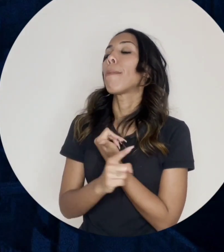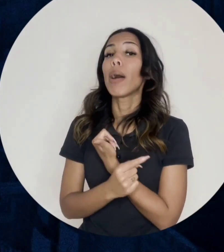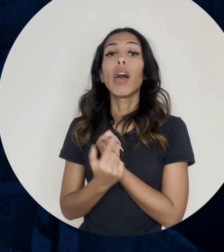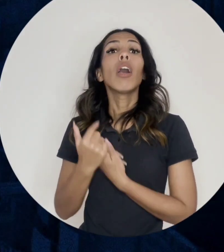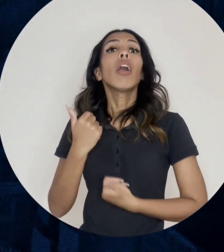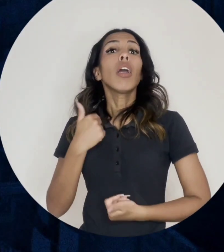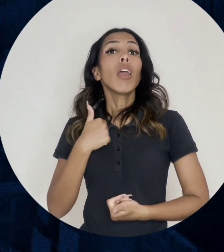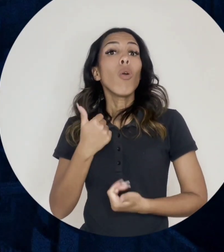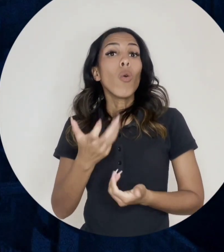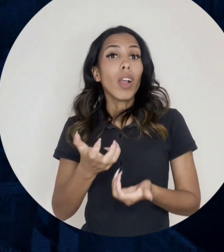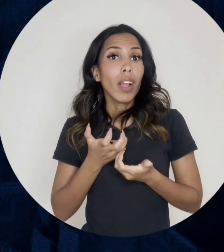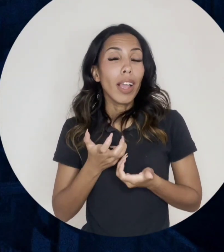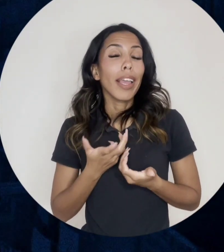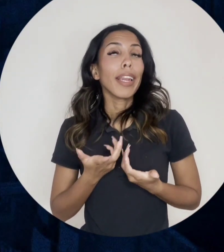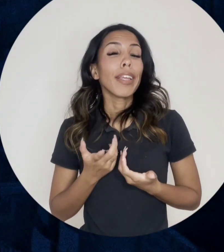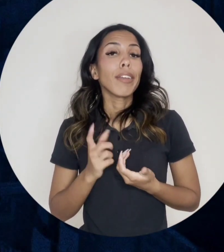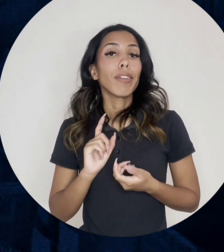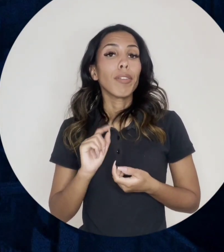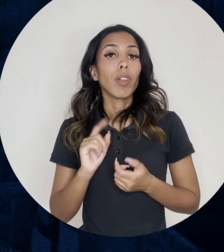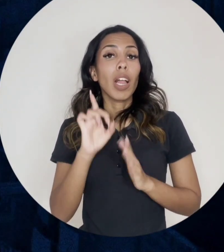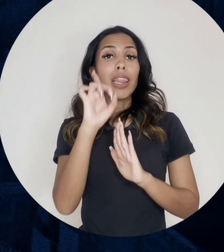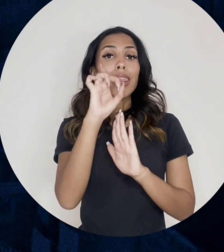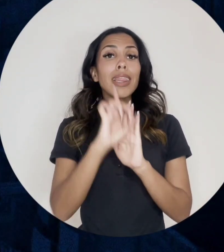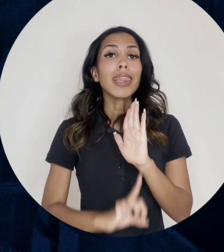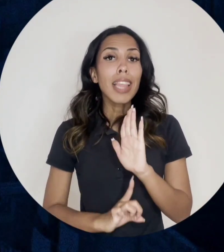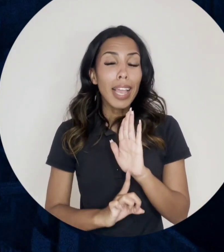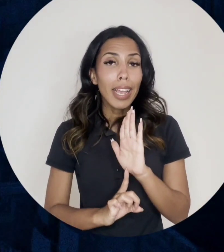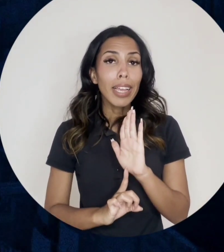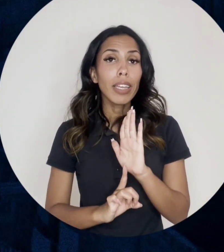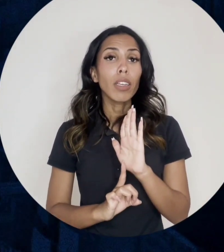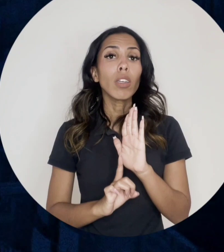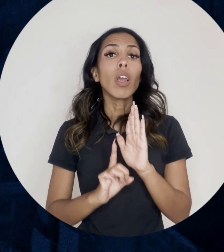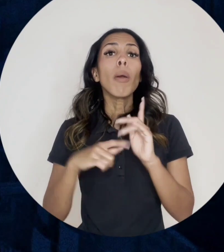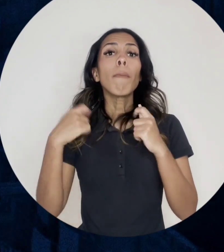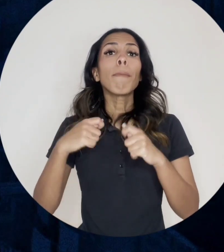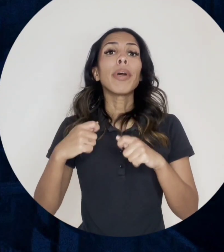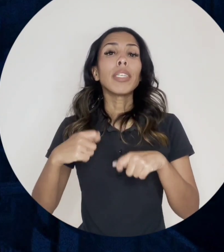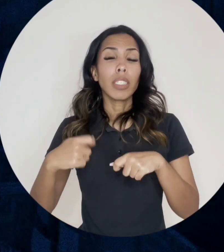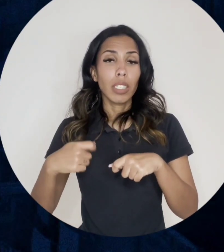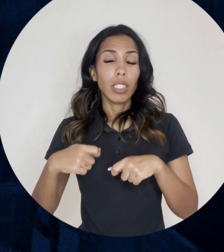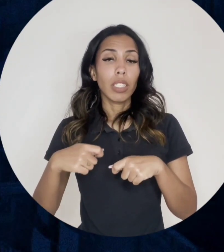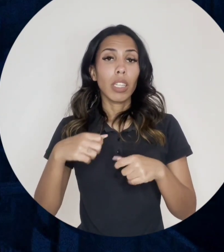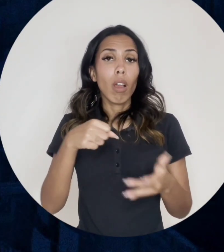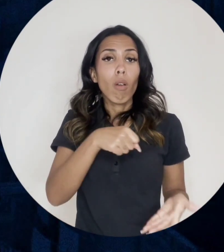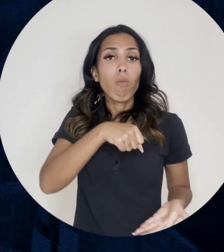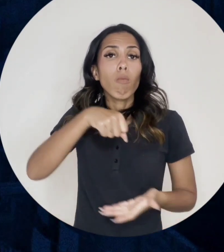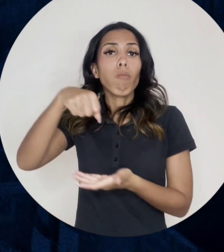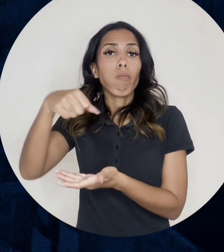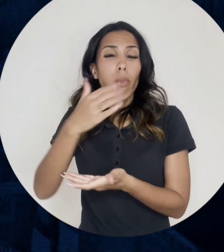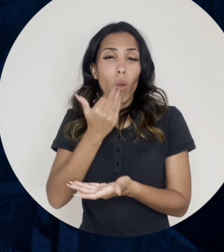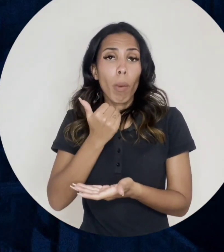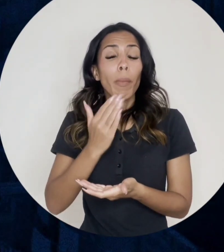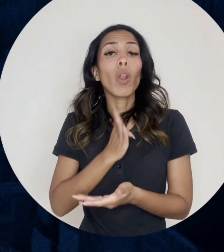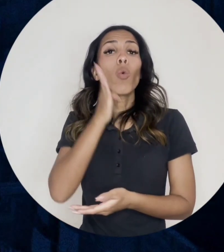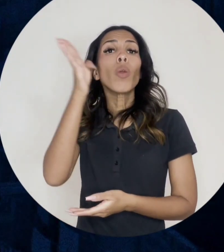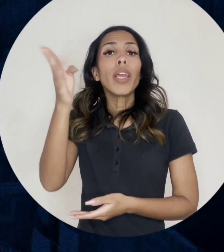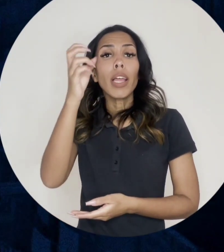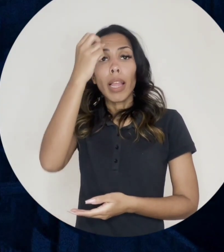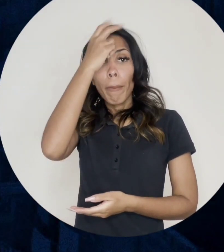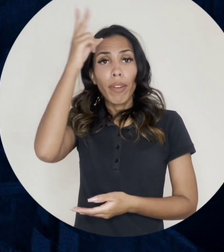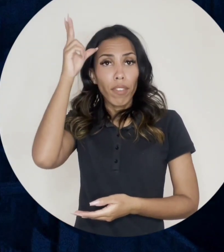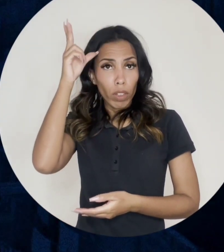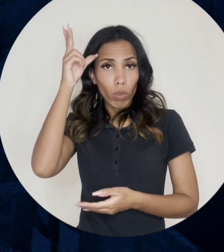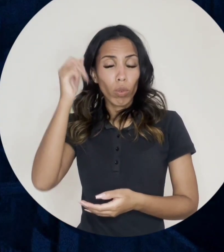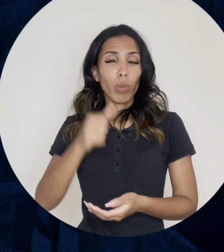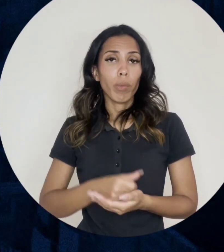queria uma declaração de que eles precisavam daquilo para me levar na prefeitura.